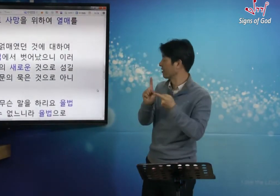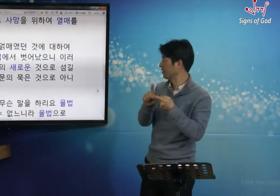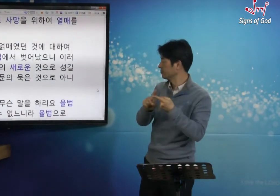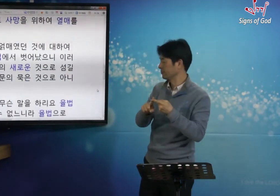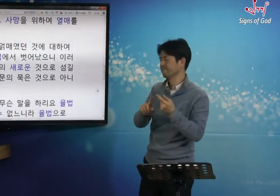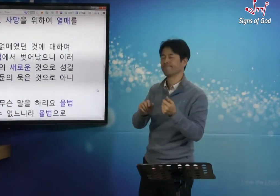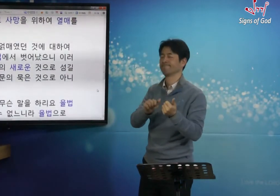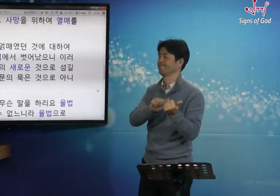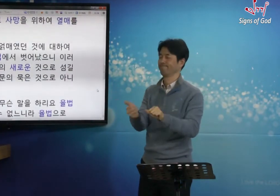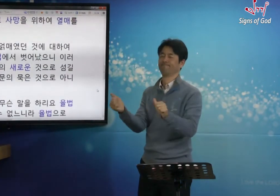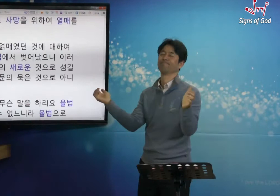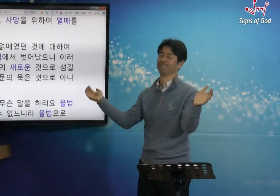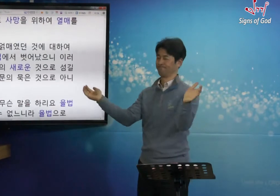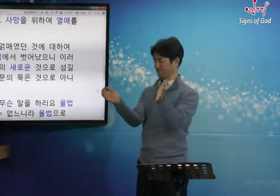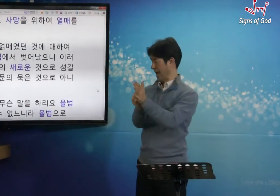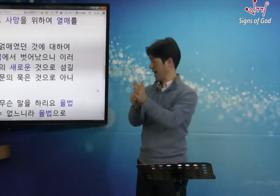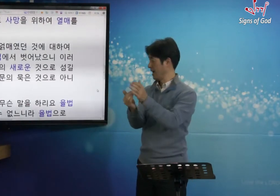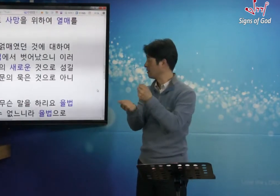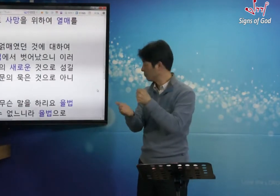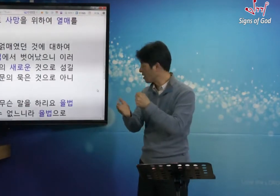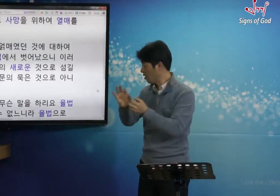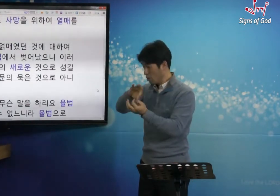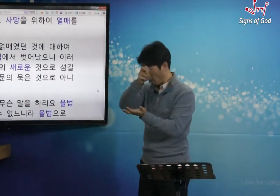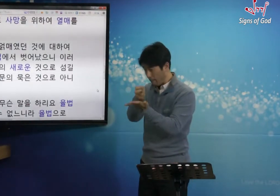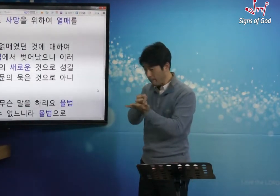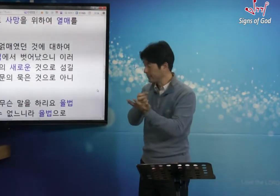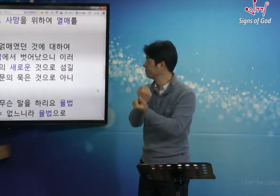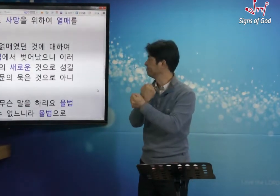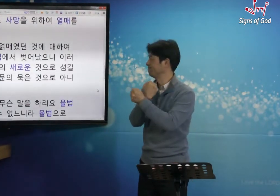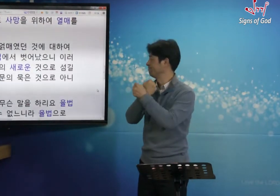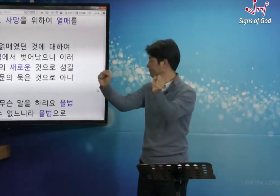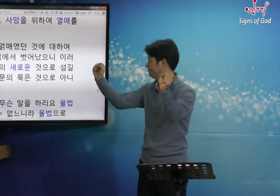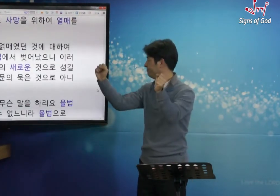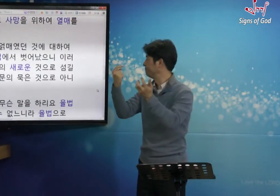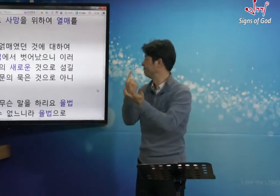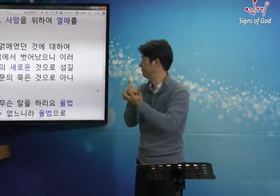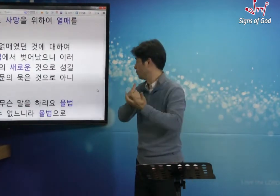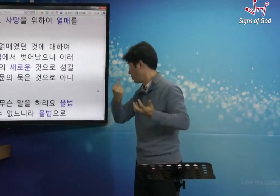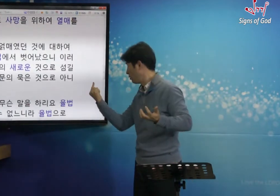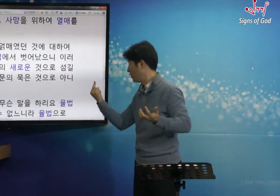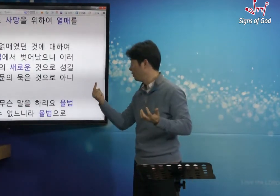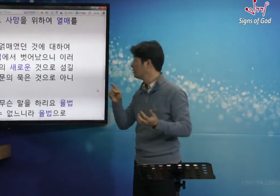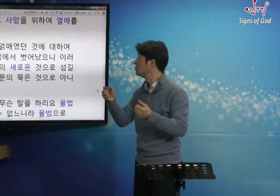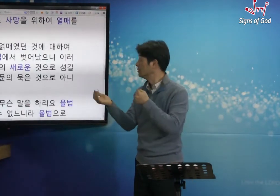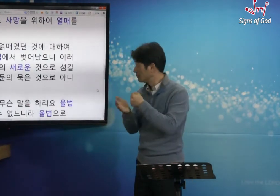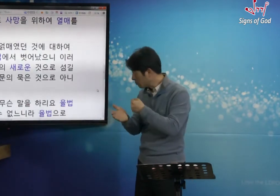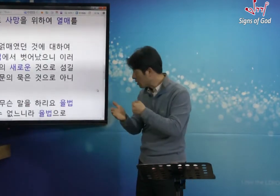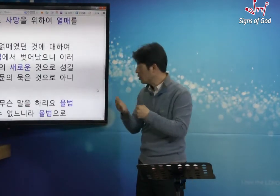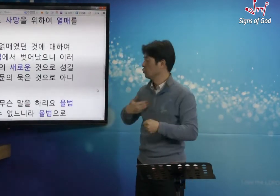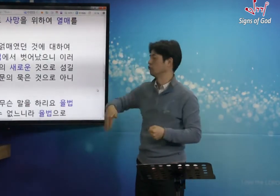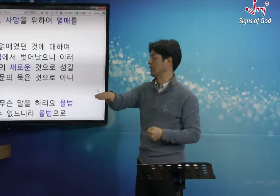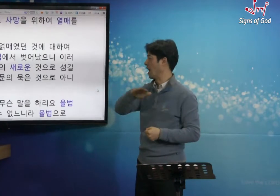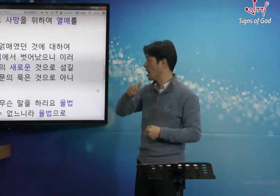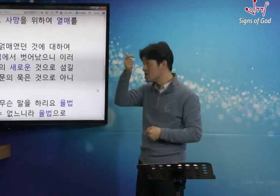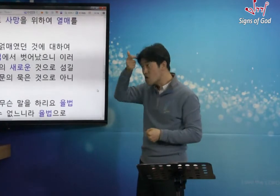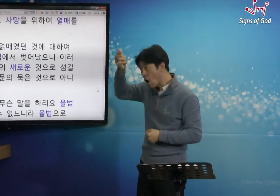것에 대하여 죽었으므로 율법에서 벗어났으니 이러므로